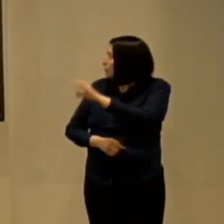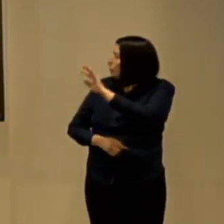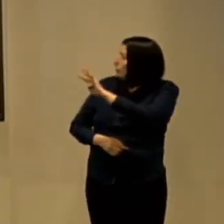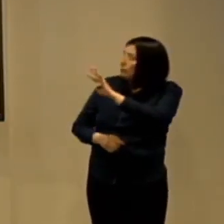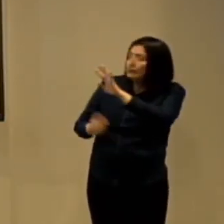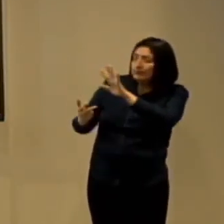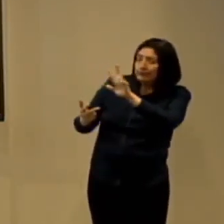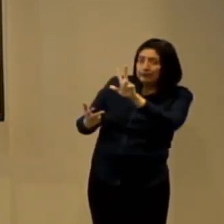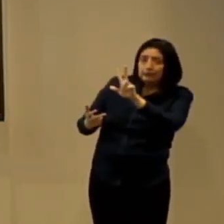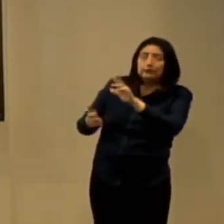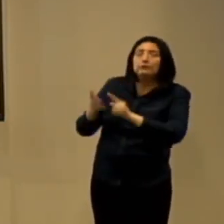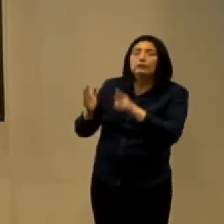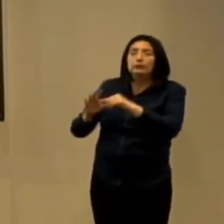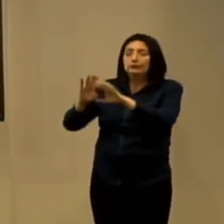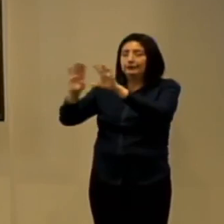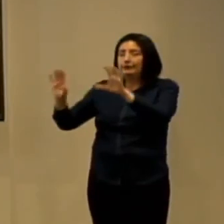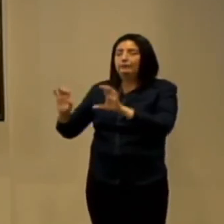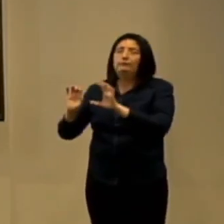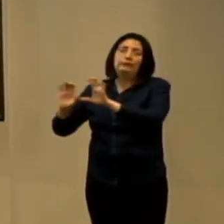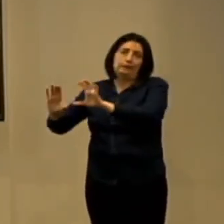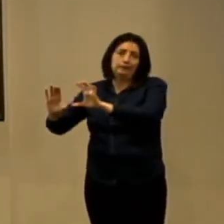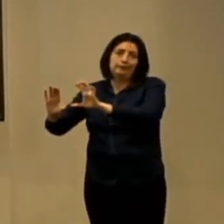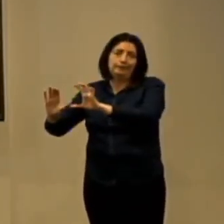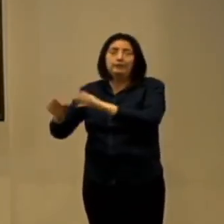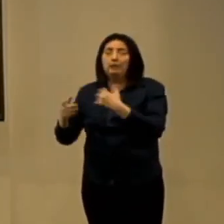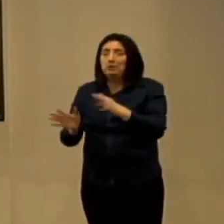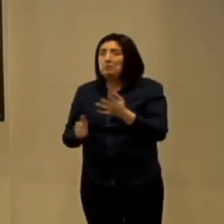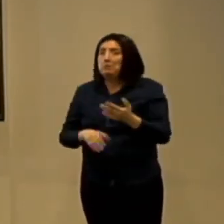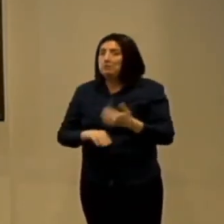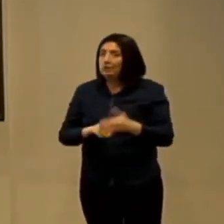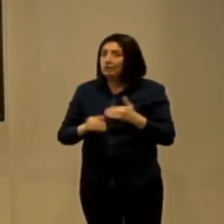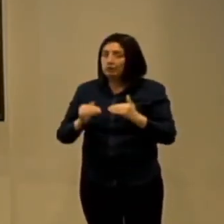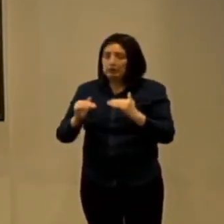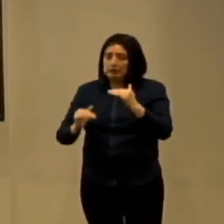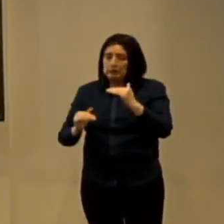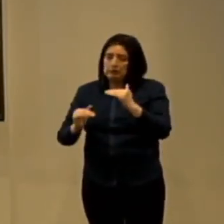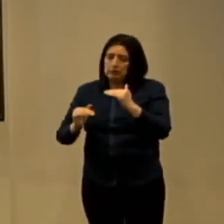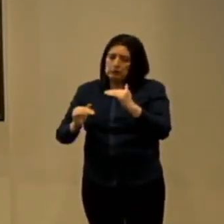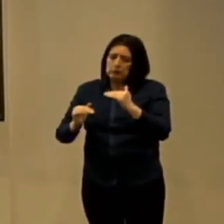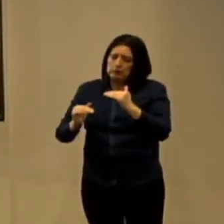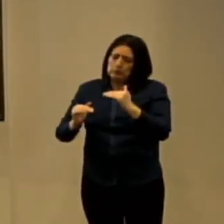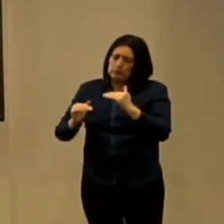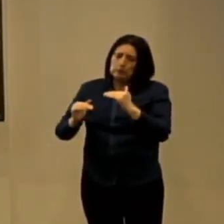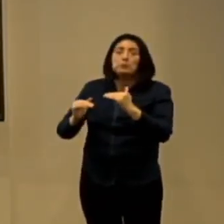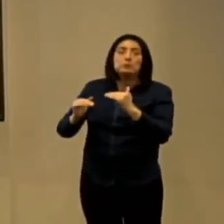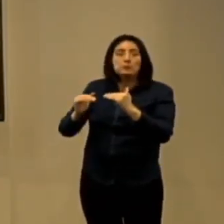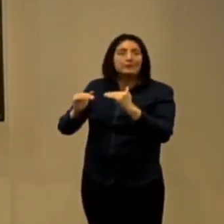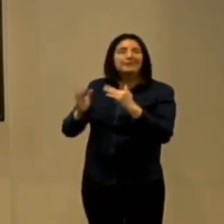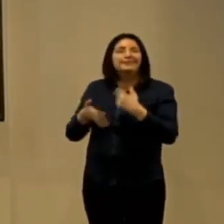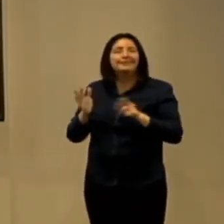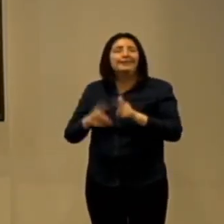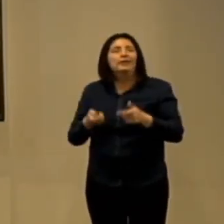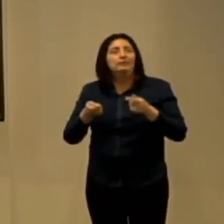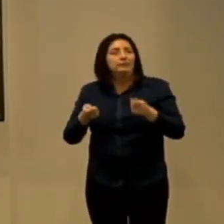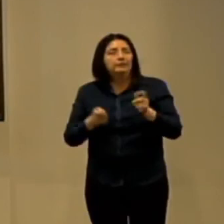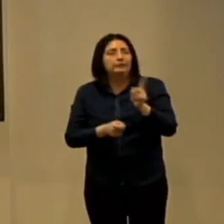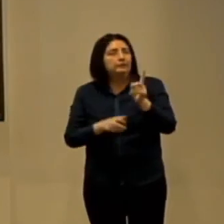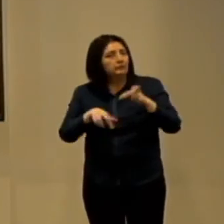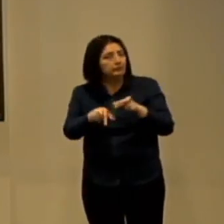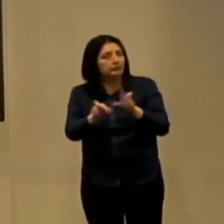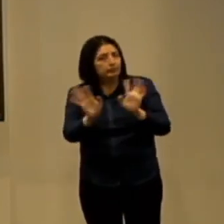132,485 personas certificadas en el sistema online. Cada vez estamos cerrando para que sea lo obligatorio y ya no permitir la